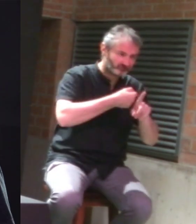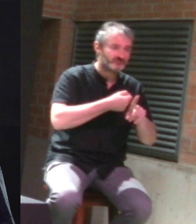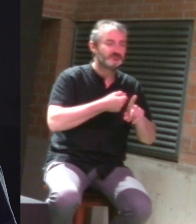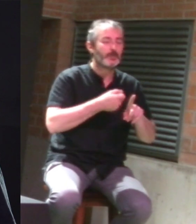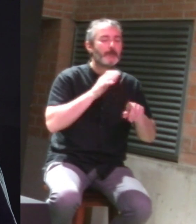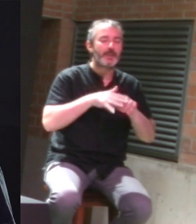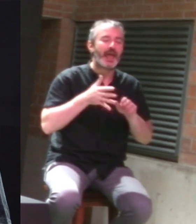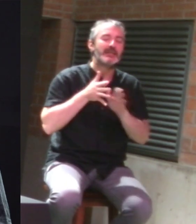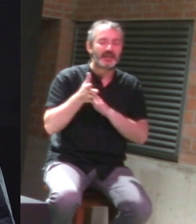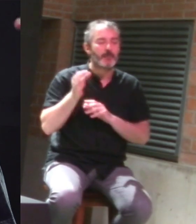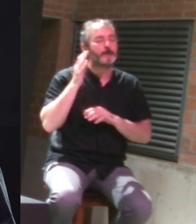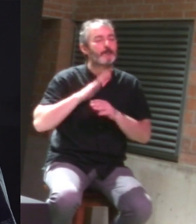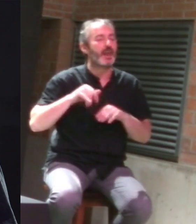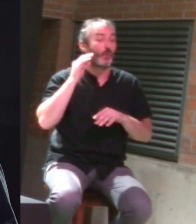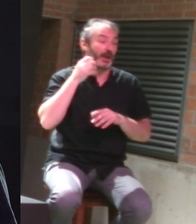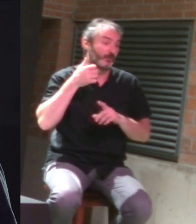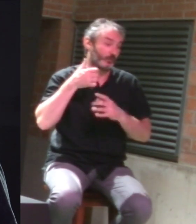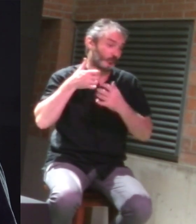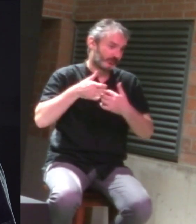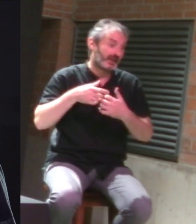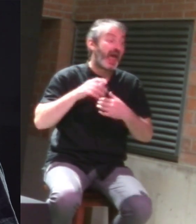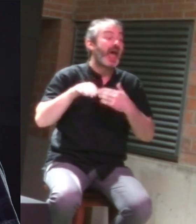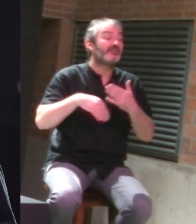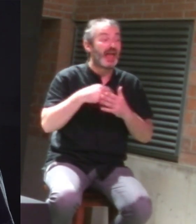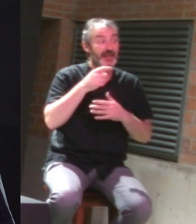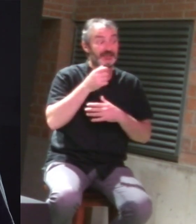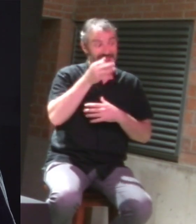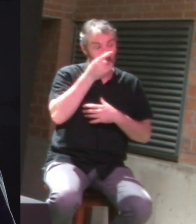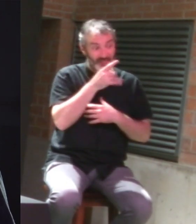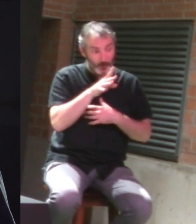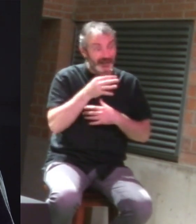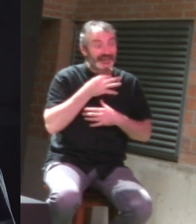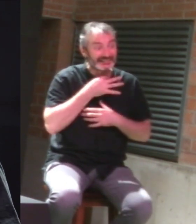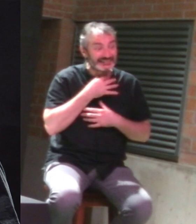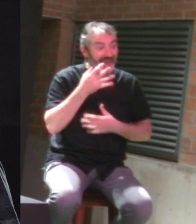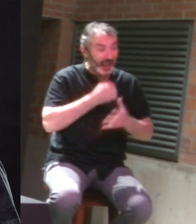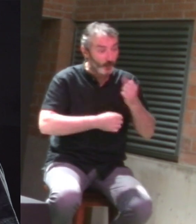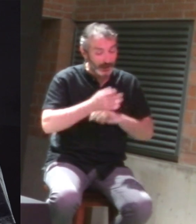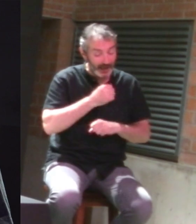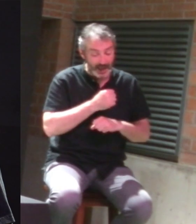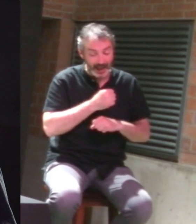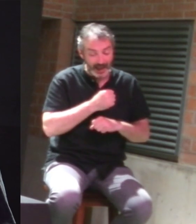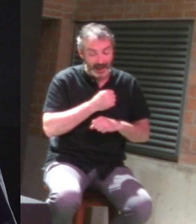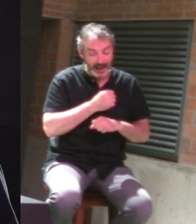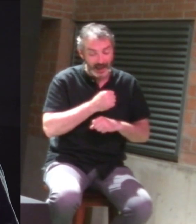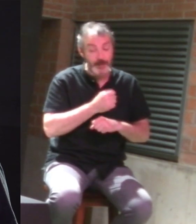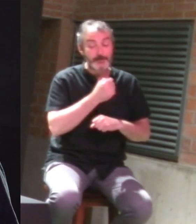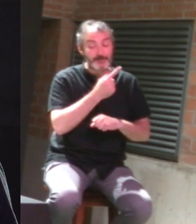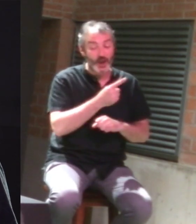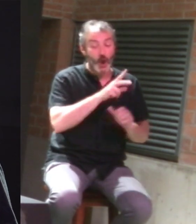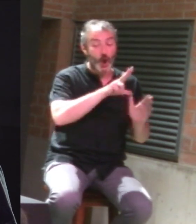no cualificados se intensificaron a finales del siglo XIX durante la crisis económica que se produce durante la década